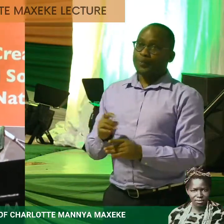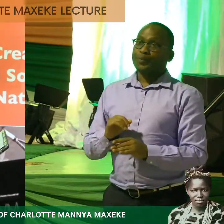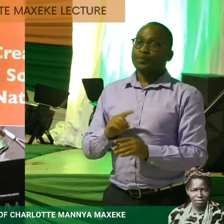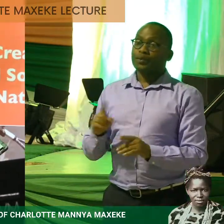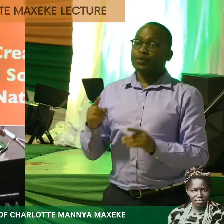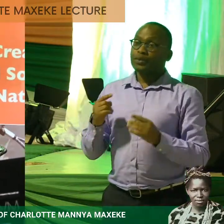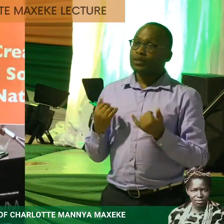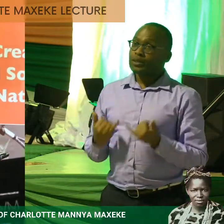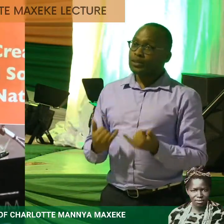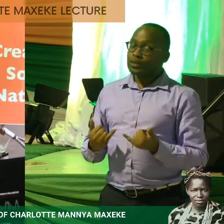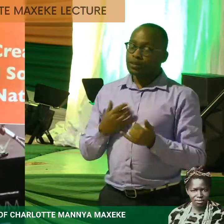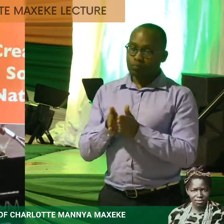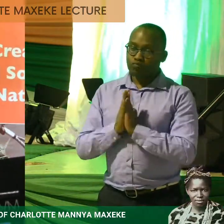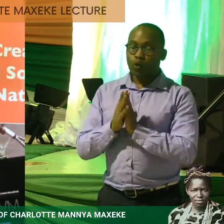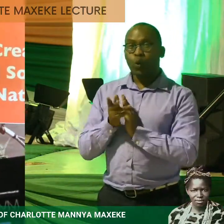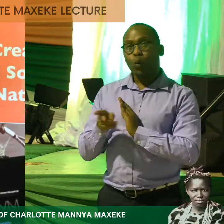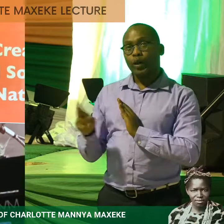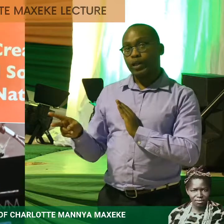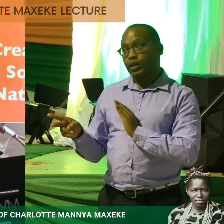Mankawle sendikele